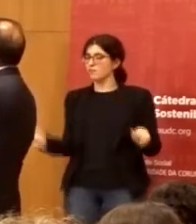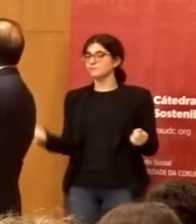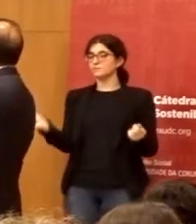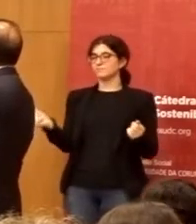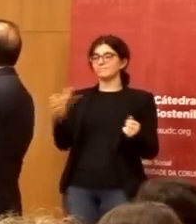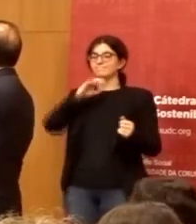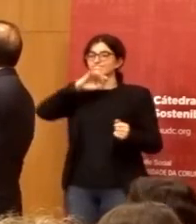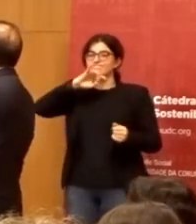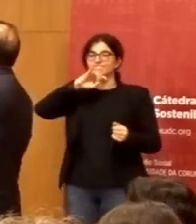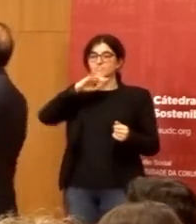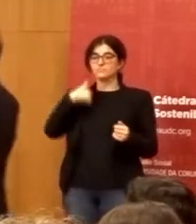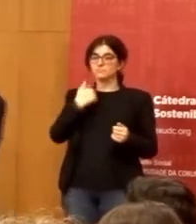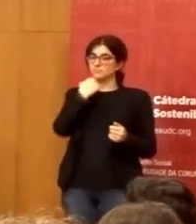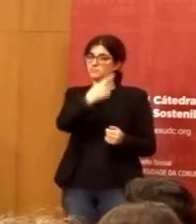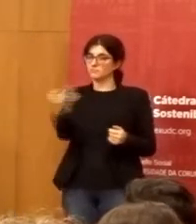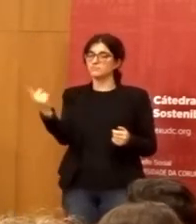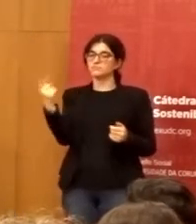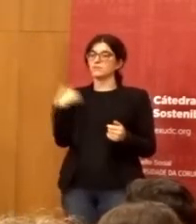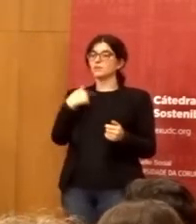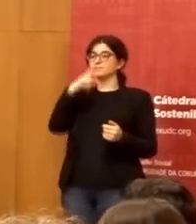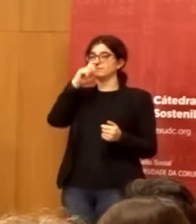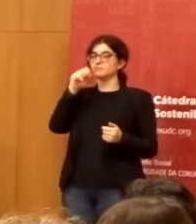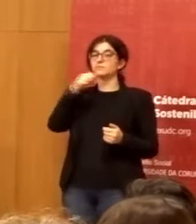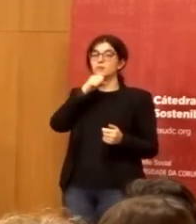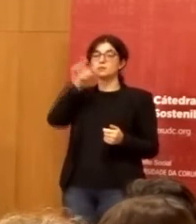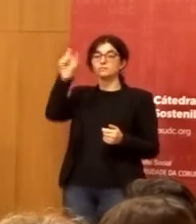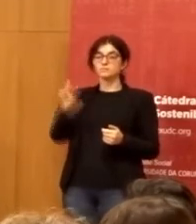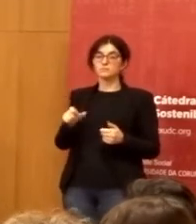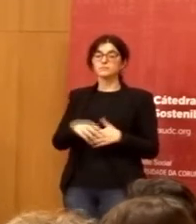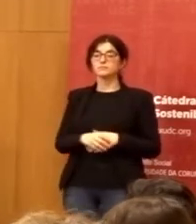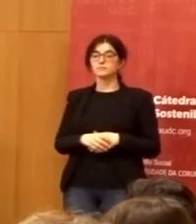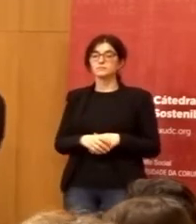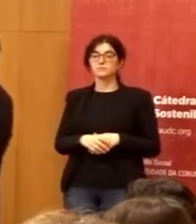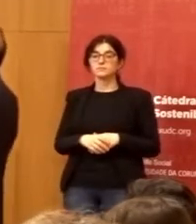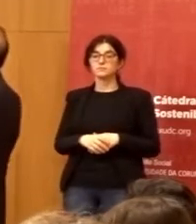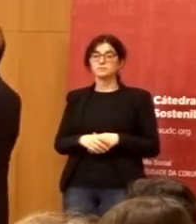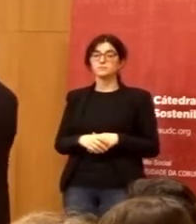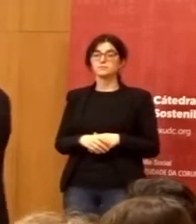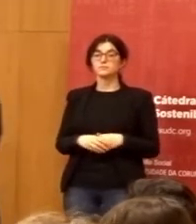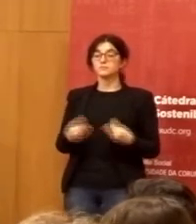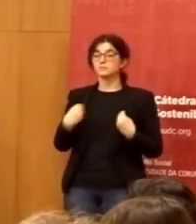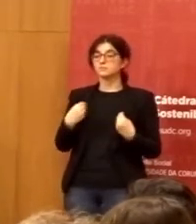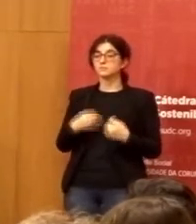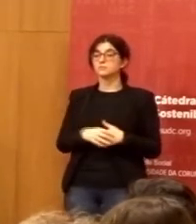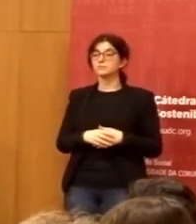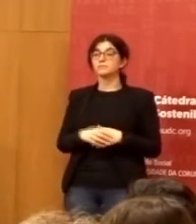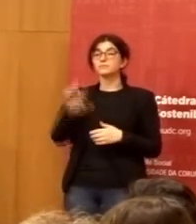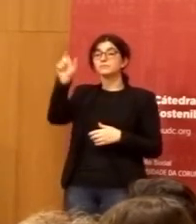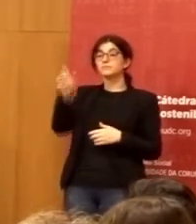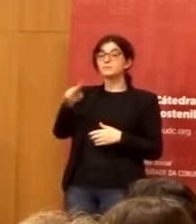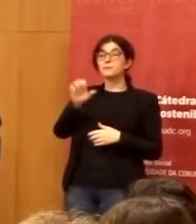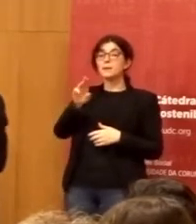me gustaría, si me permitís, dedicárselo a mi abuelo. Y a mi hijo, mi guía, mi todo. Se llamaba Pepito.